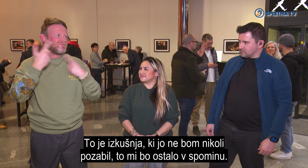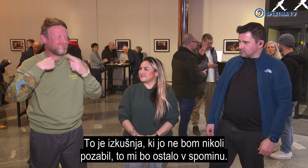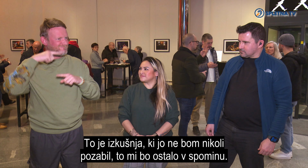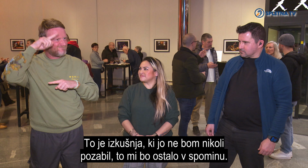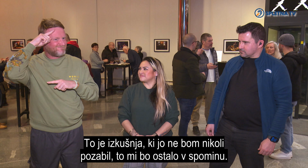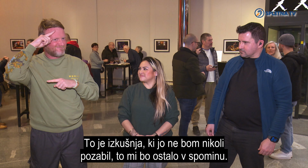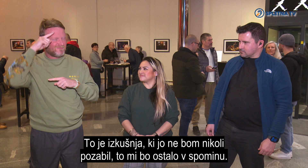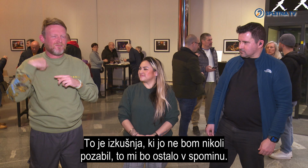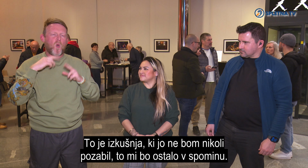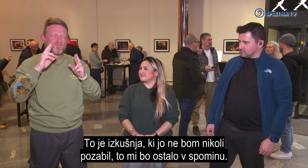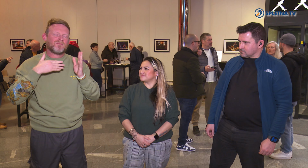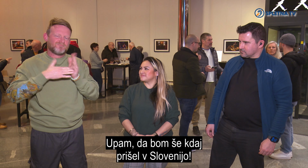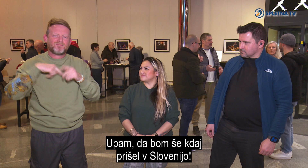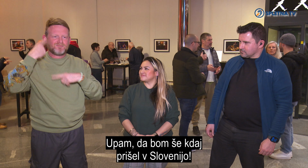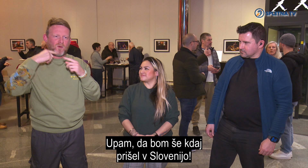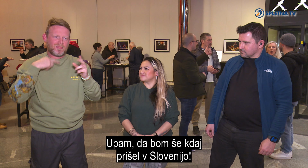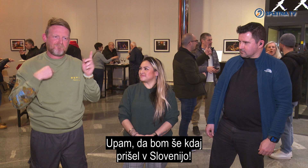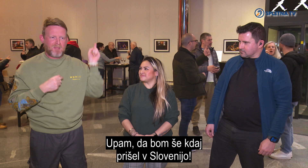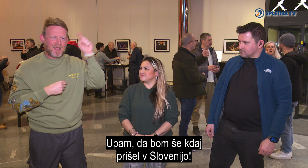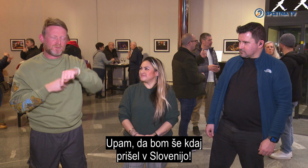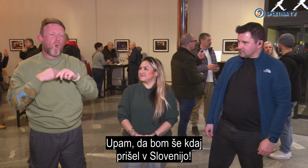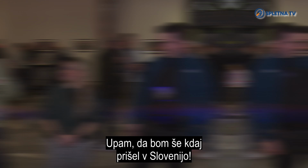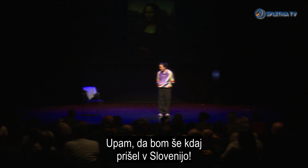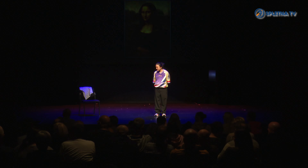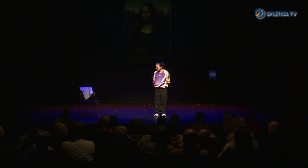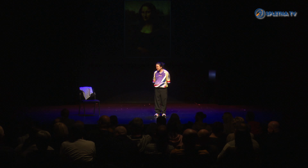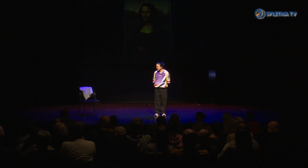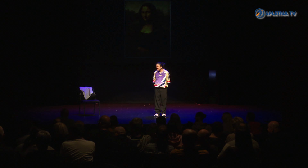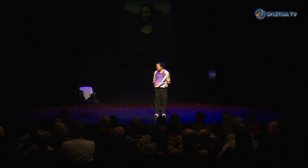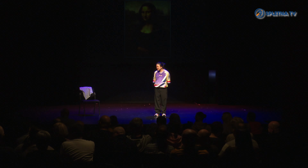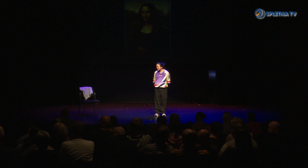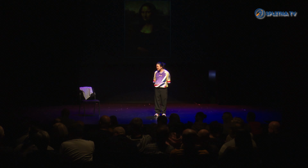mi bo ostalo v spominu. Upam, da bom še kdaj prišel v Slovenijo.